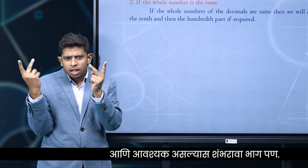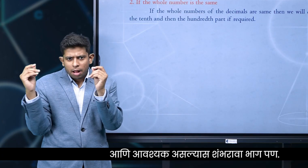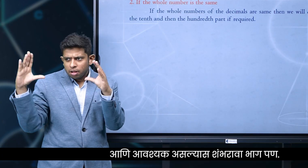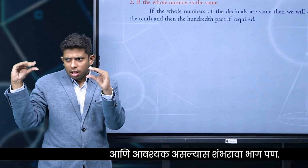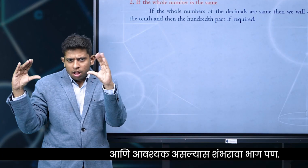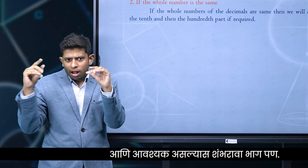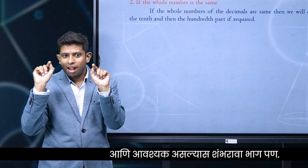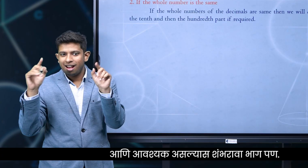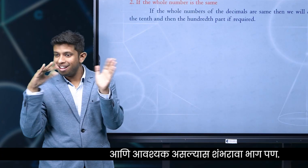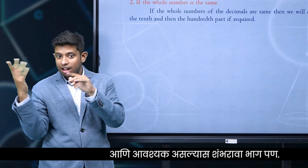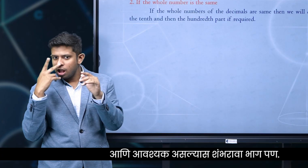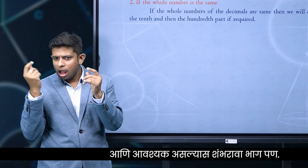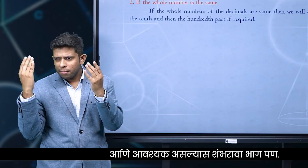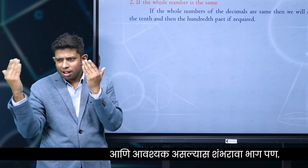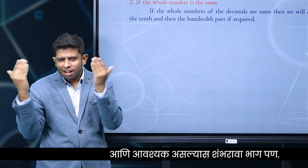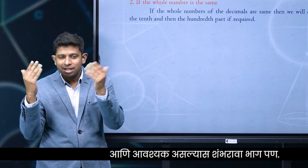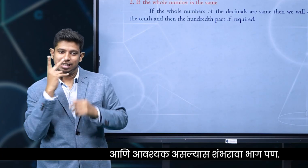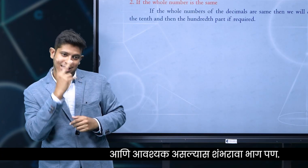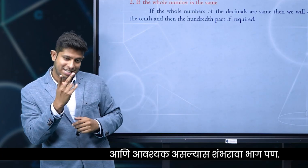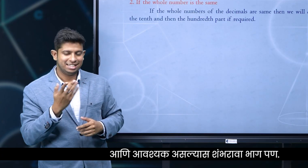आणि आवश्यक असल्यास 100वा भाग पण.